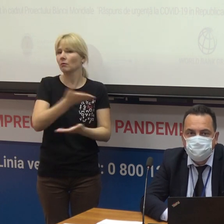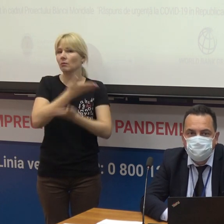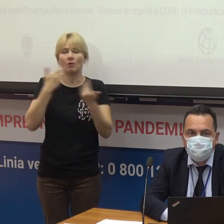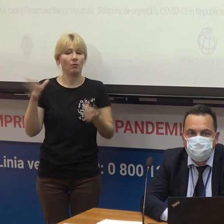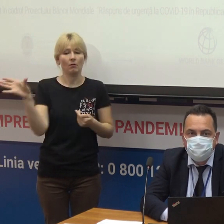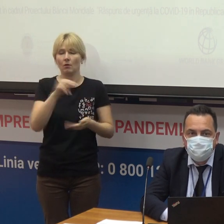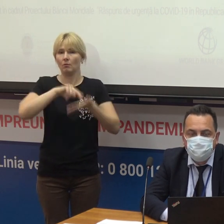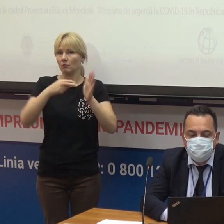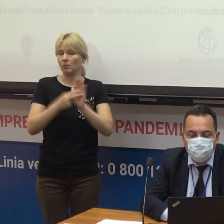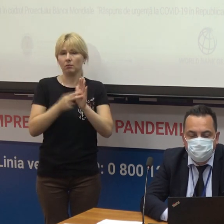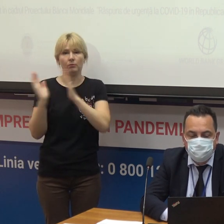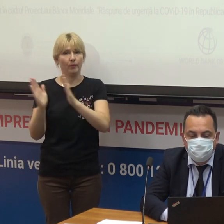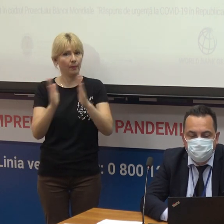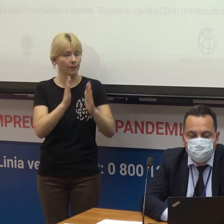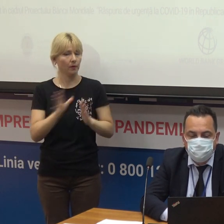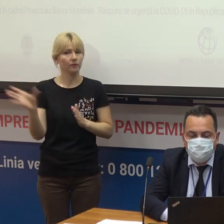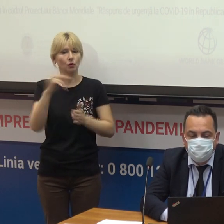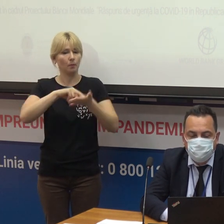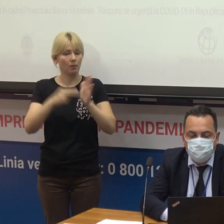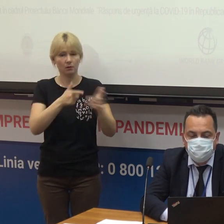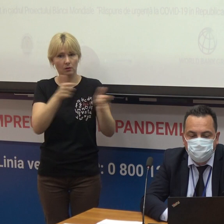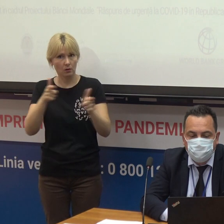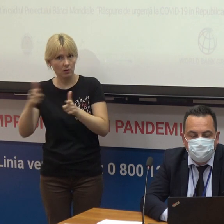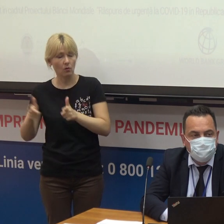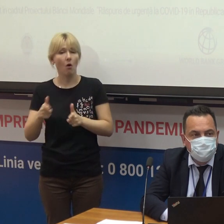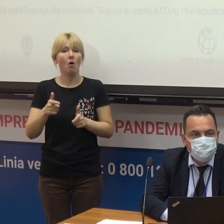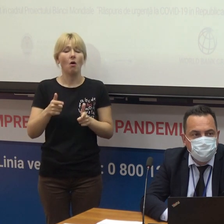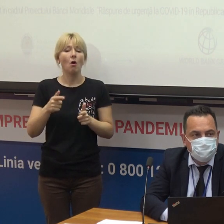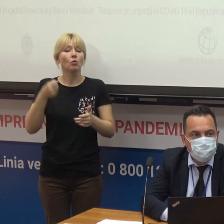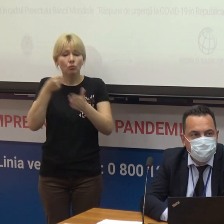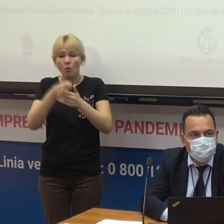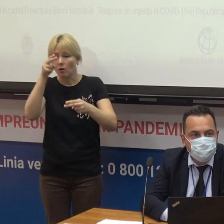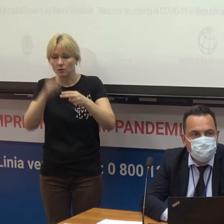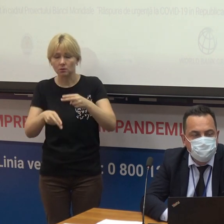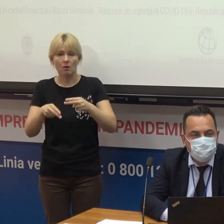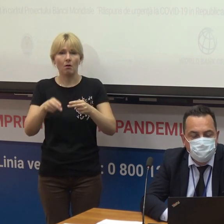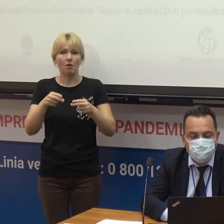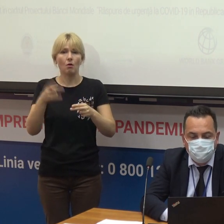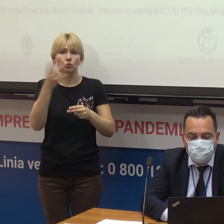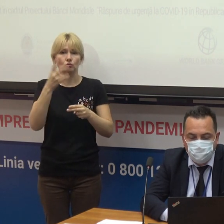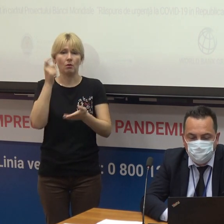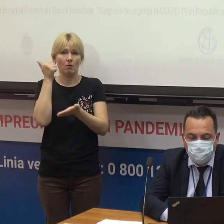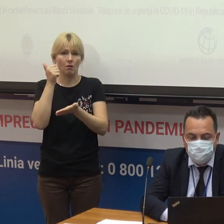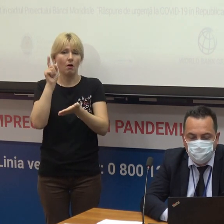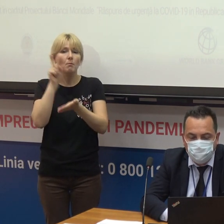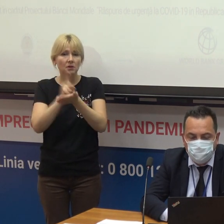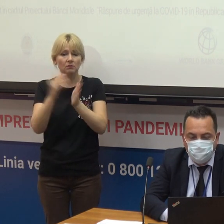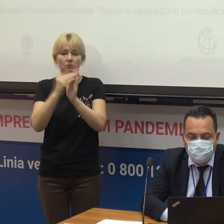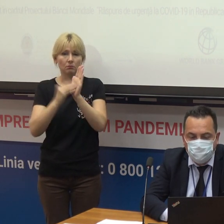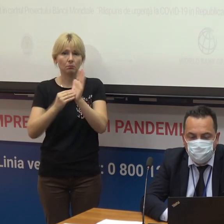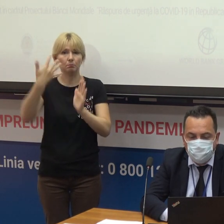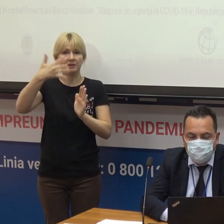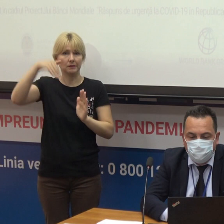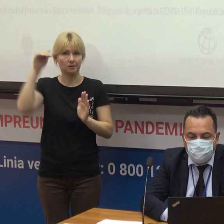este planificat acest lucru. Conform estimărilor, va fi nevoie până la moment de completat cu în jur de 50.000 de